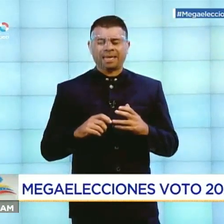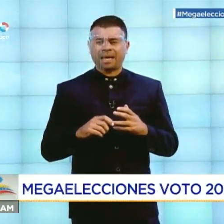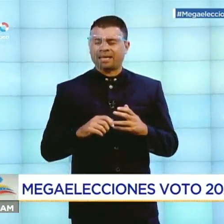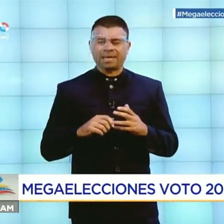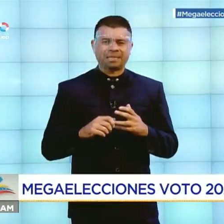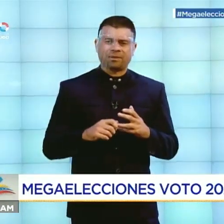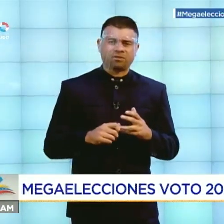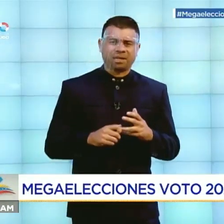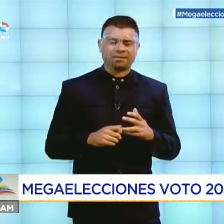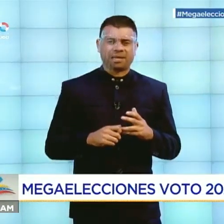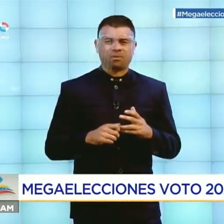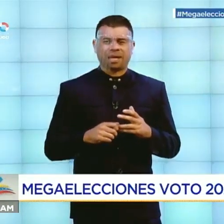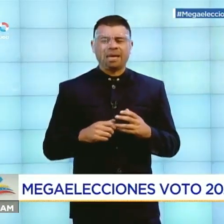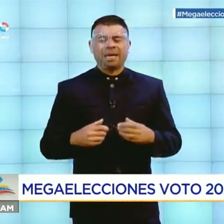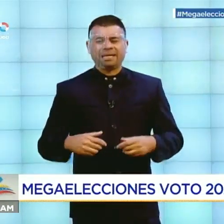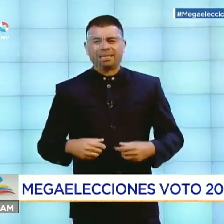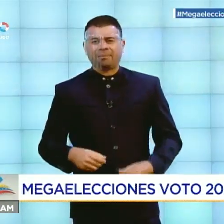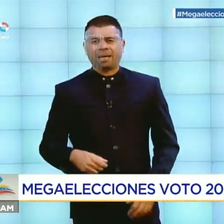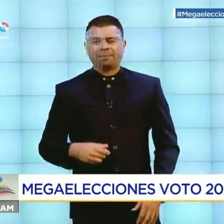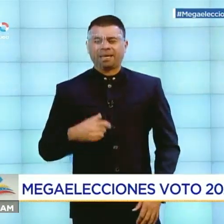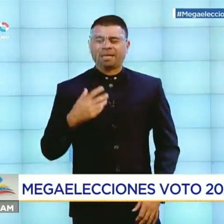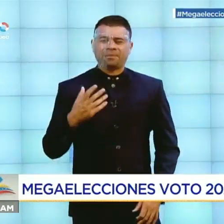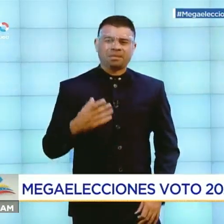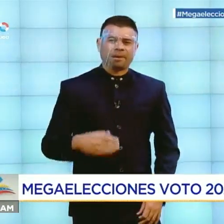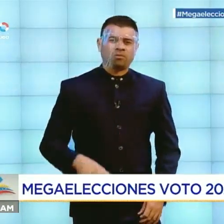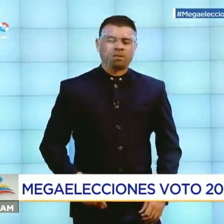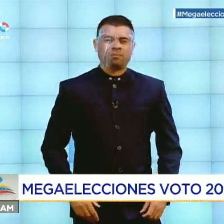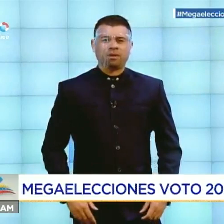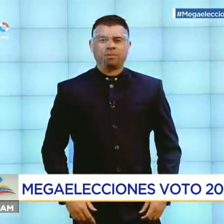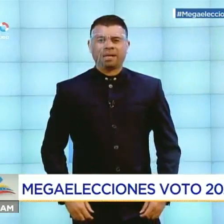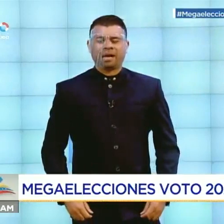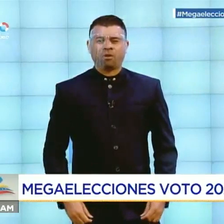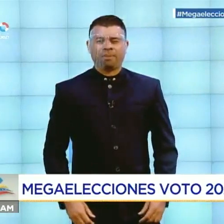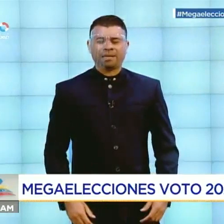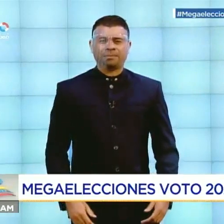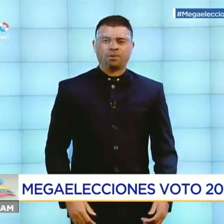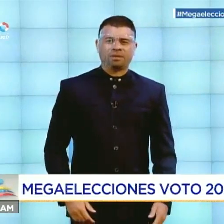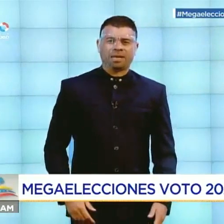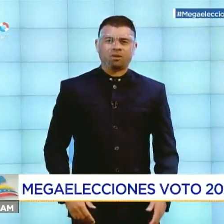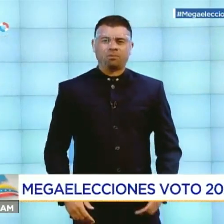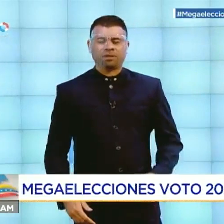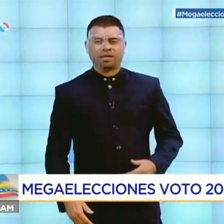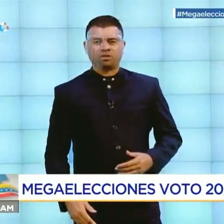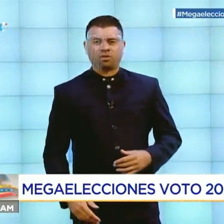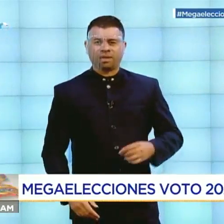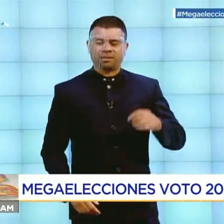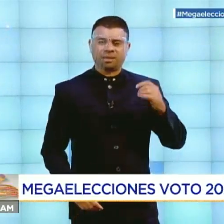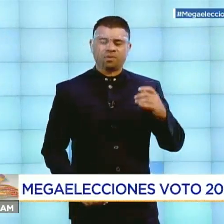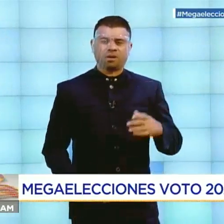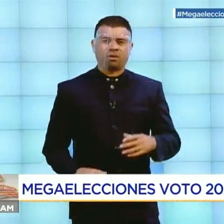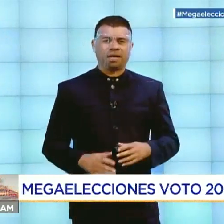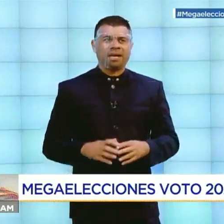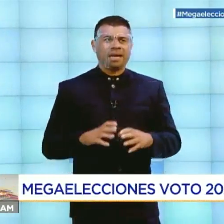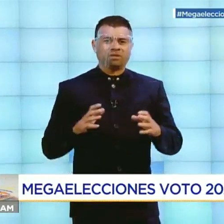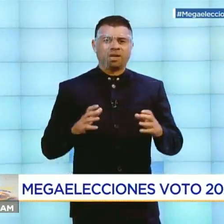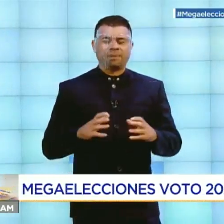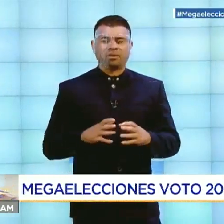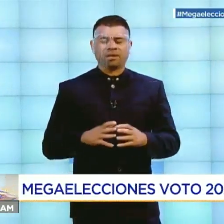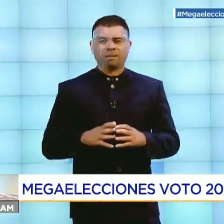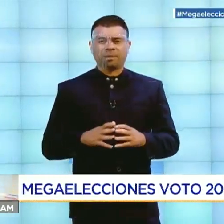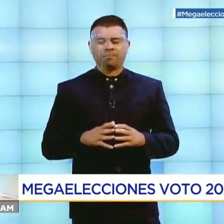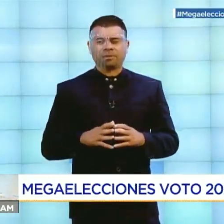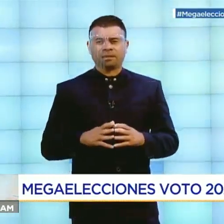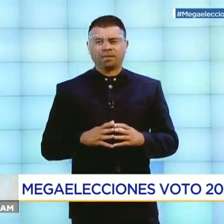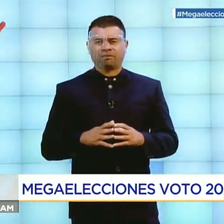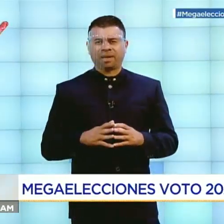está ya se venció la cédula? El tema que también se preguntan, bueno, que la ropa, que si puedo entrar o no puedo entrar en short, que si llevo una gorra, esos